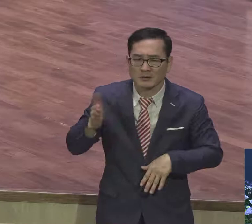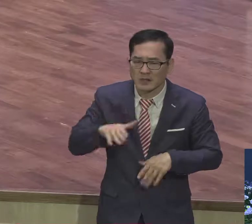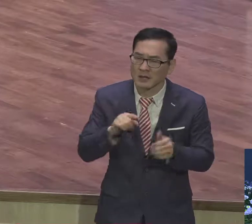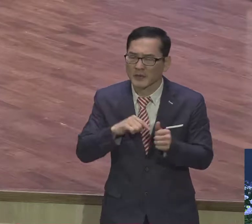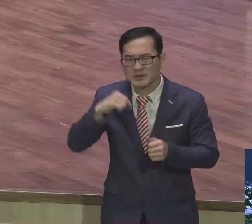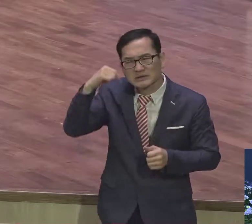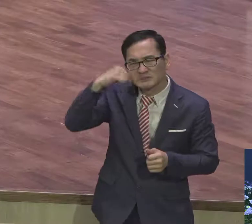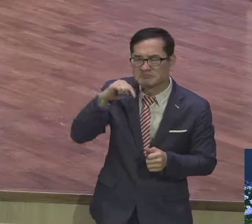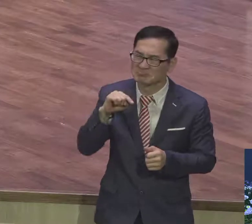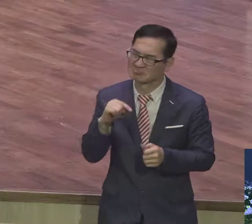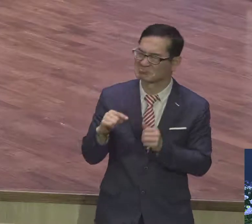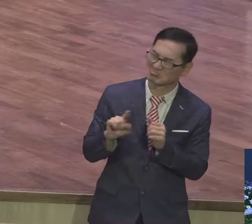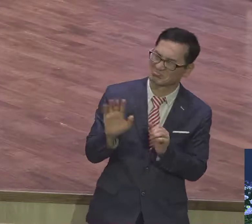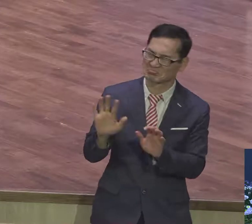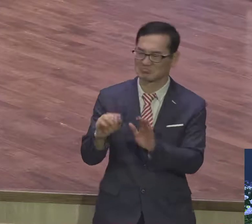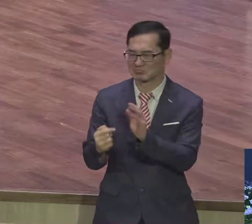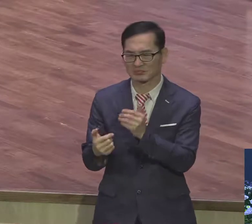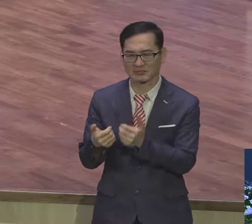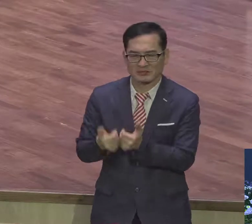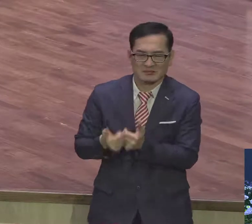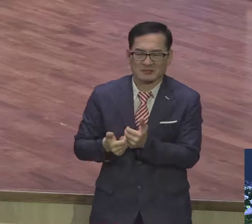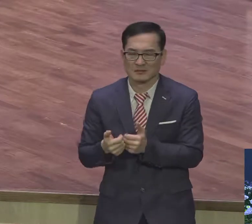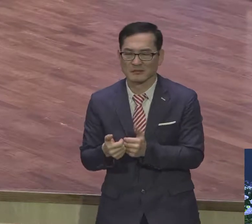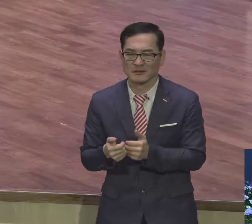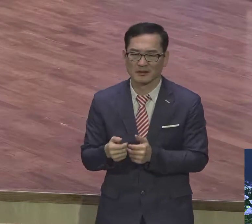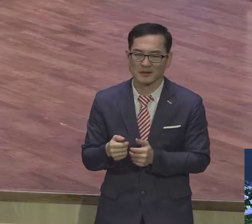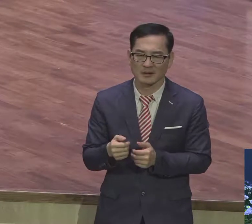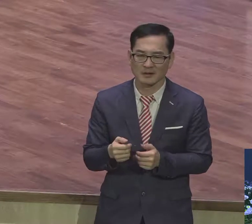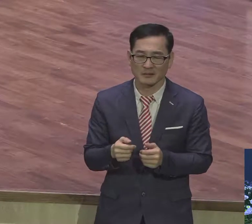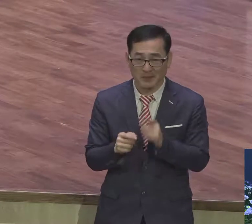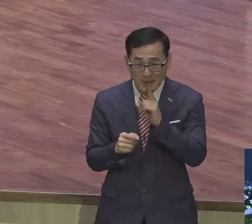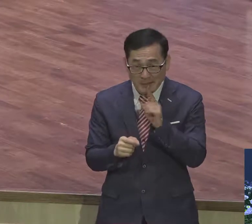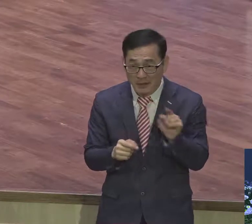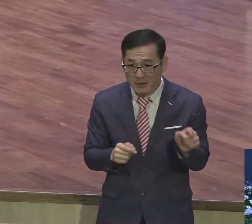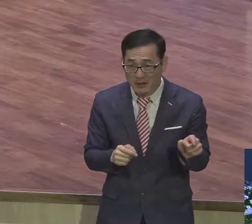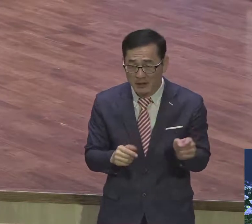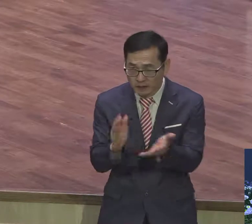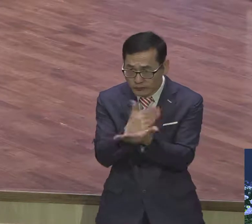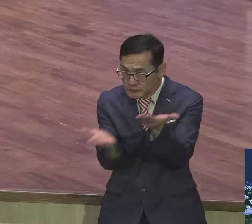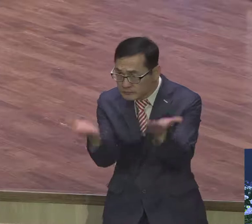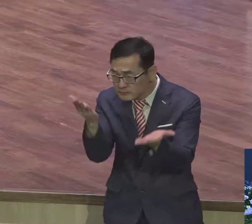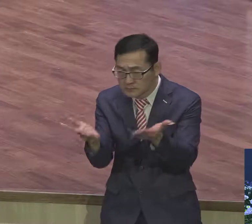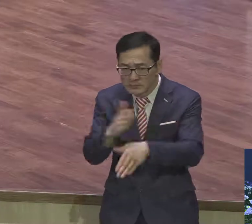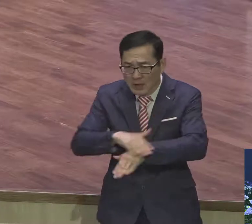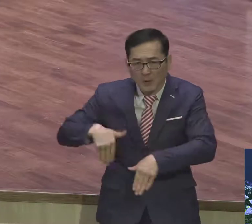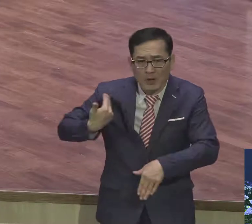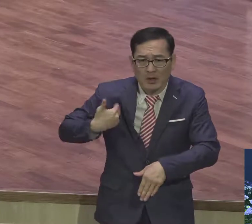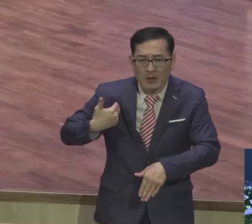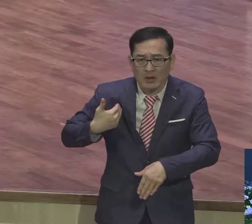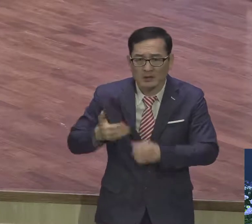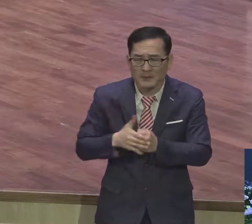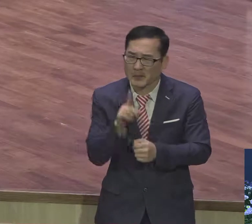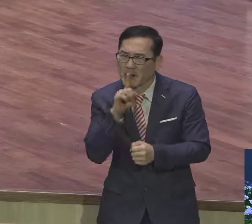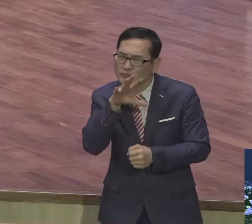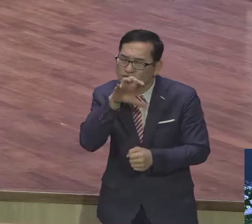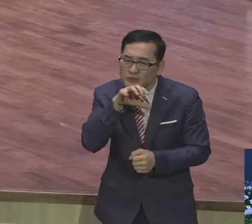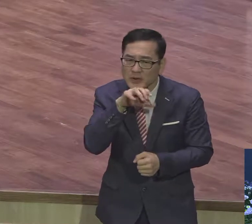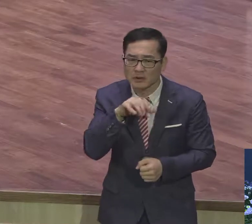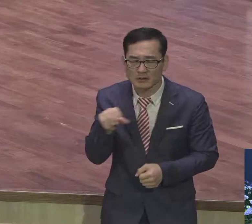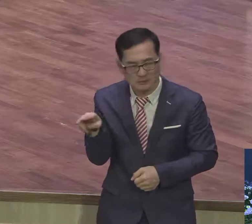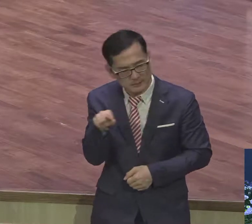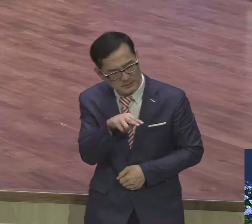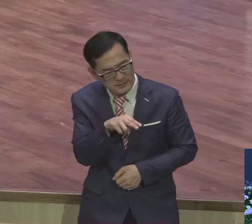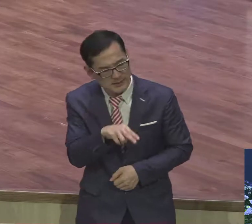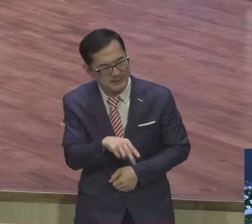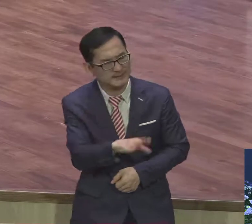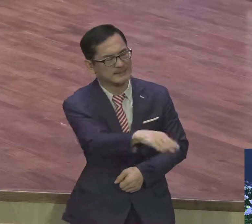합니다 부정직이 말 자기가 불편하니까 분별력이 없으니까 그런 것들을 보면서